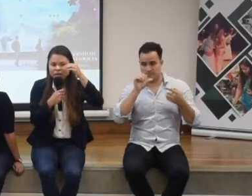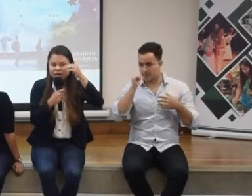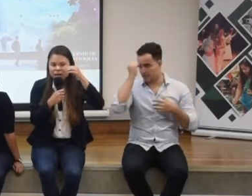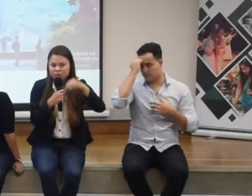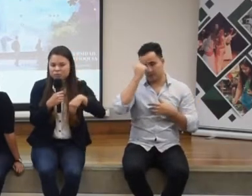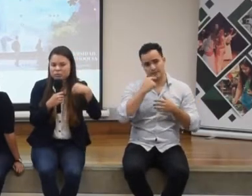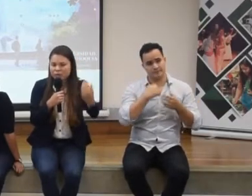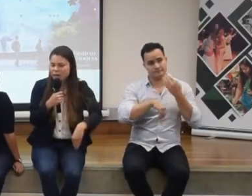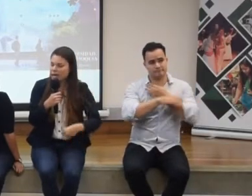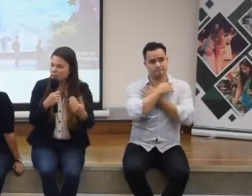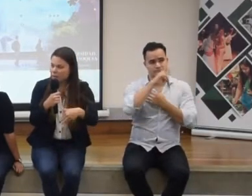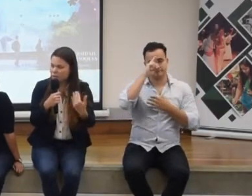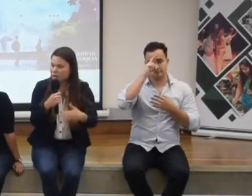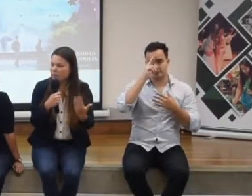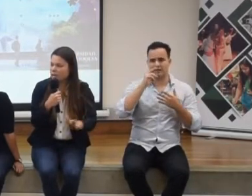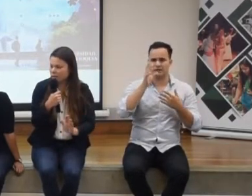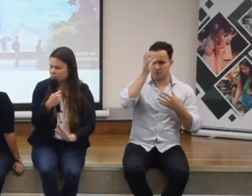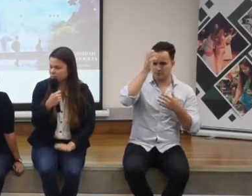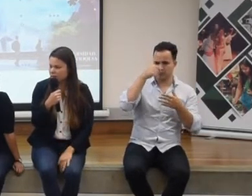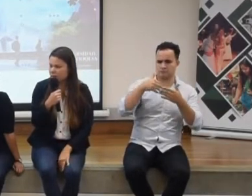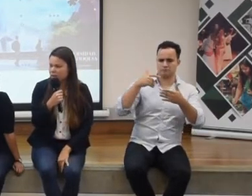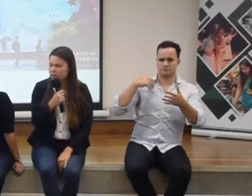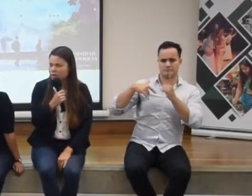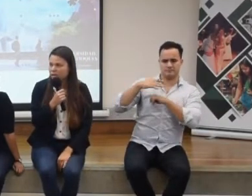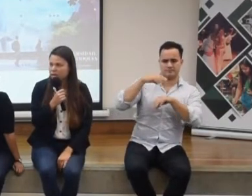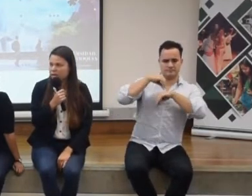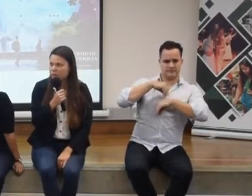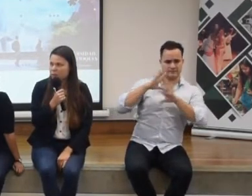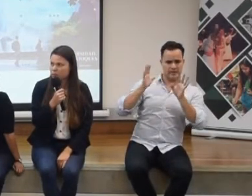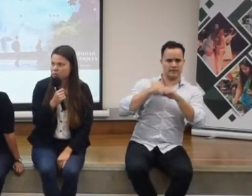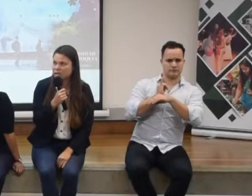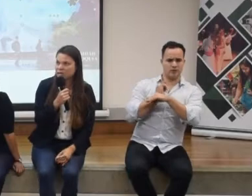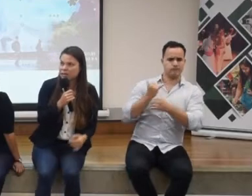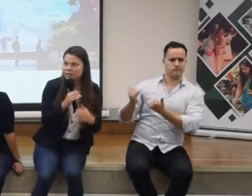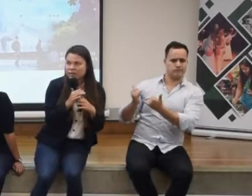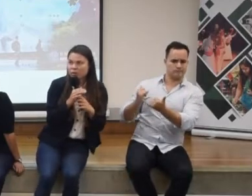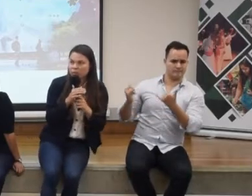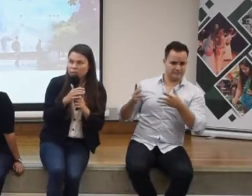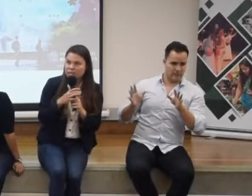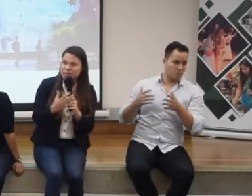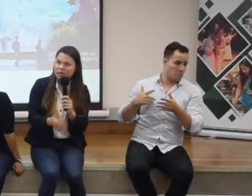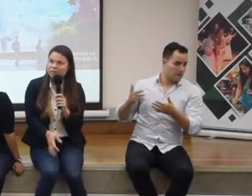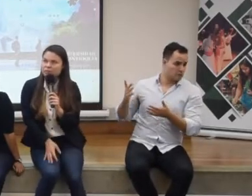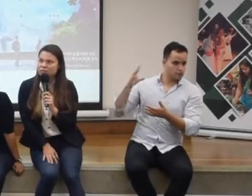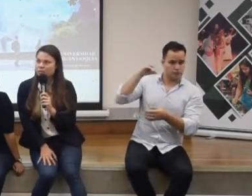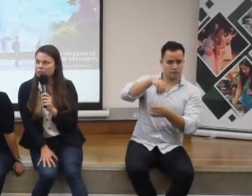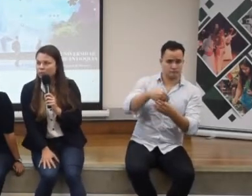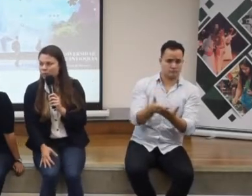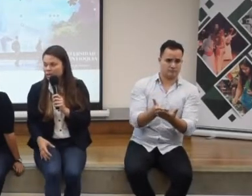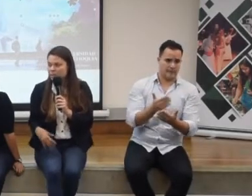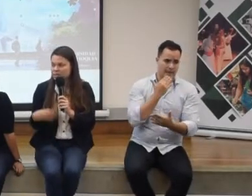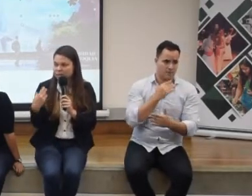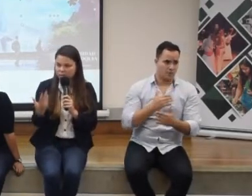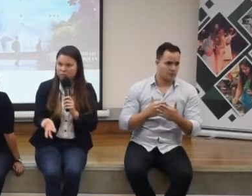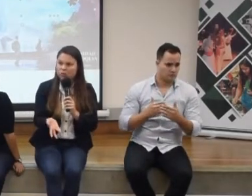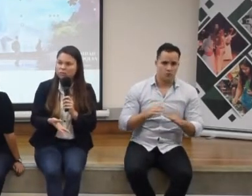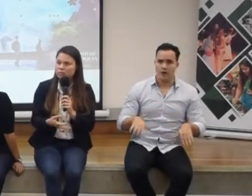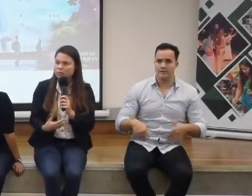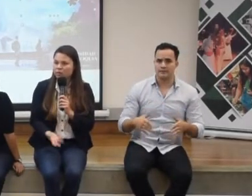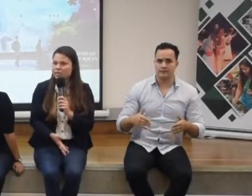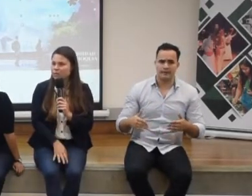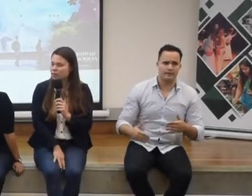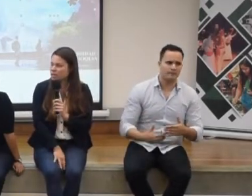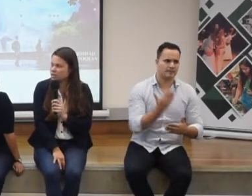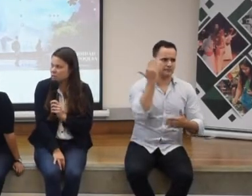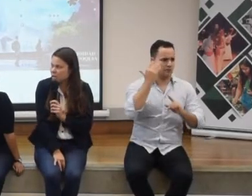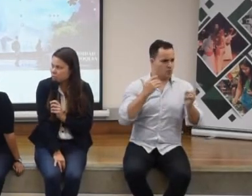conceptos que hemos trabajado y que hemos caminado, para no tener que buscar como de cero, sino ir presentándolo